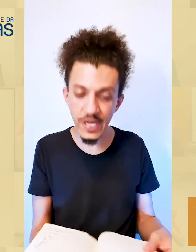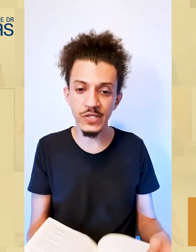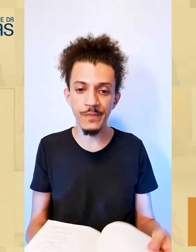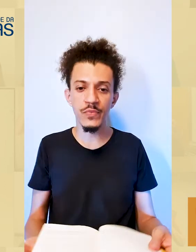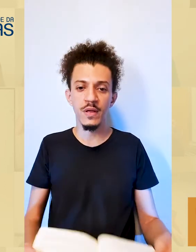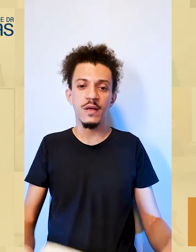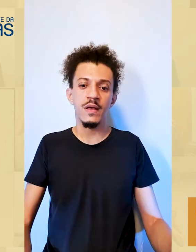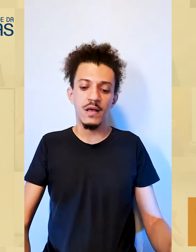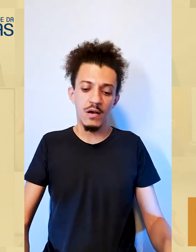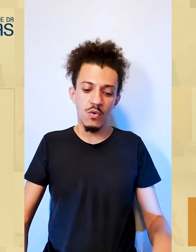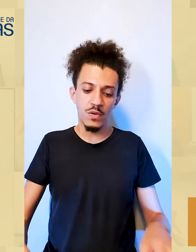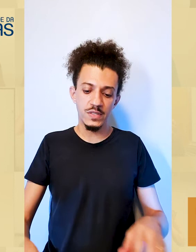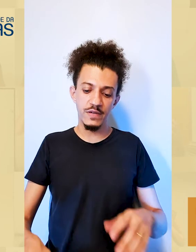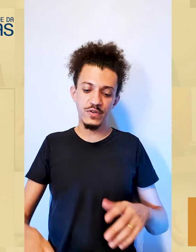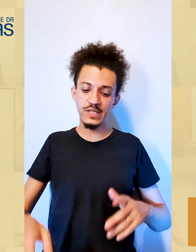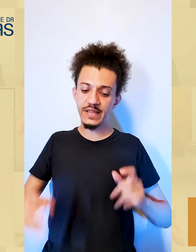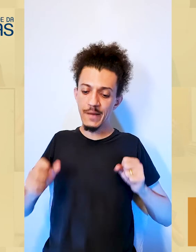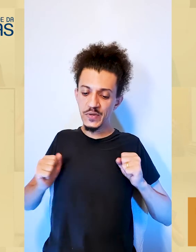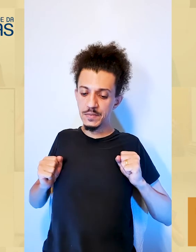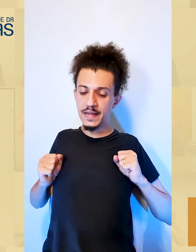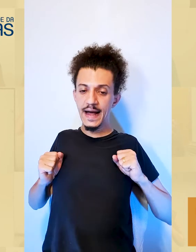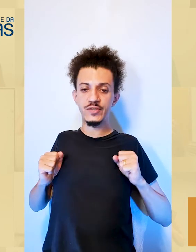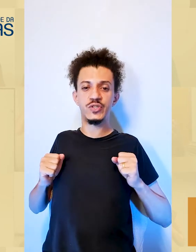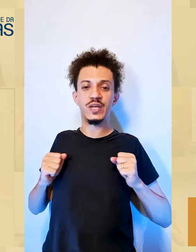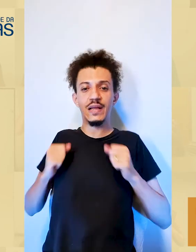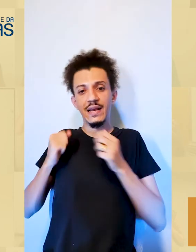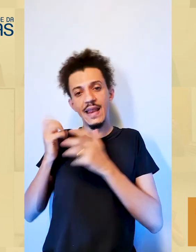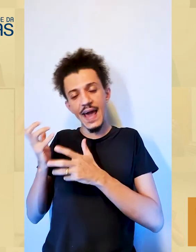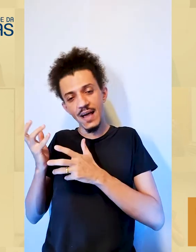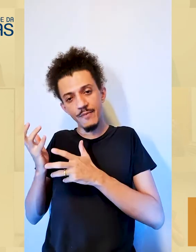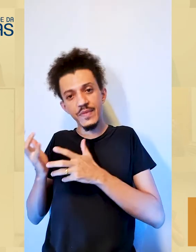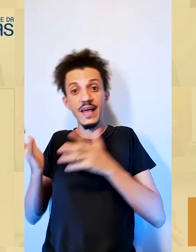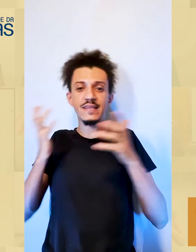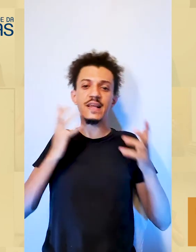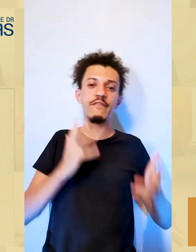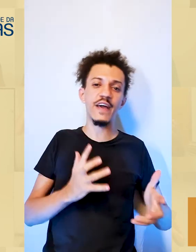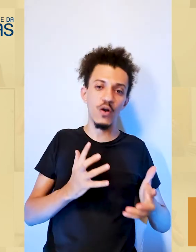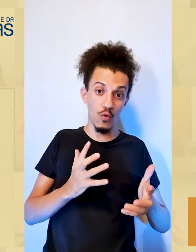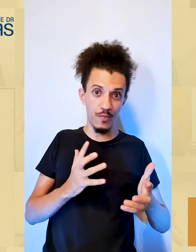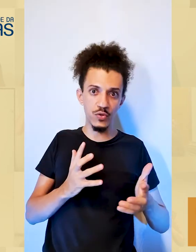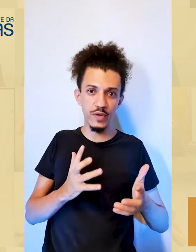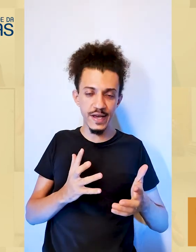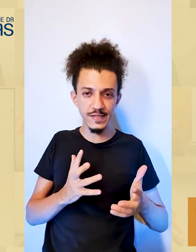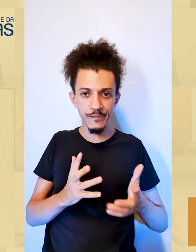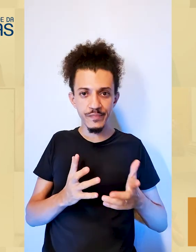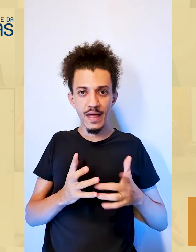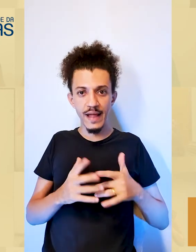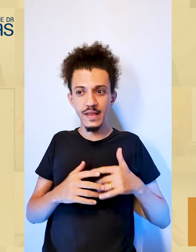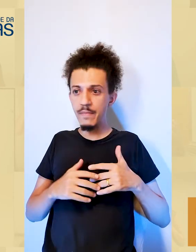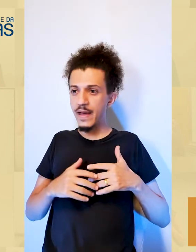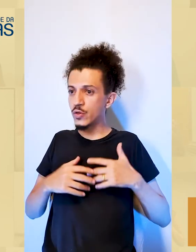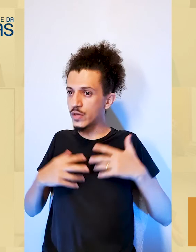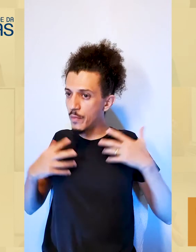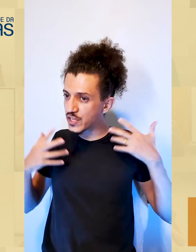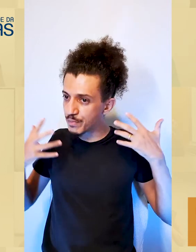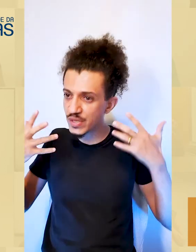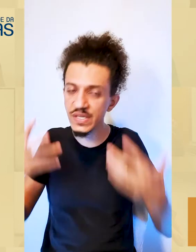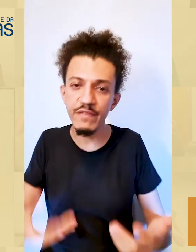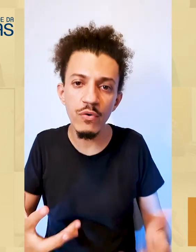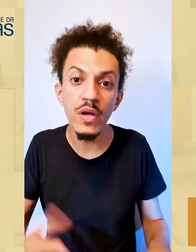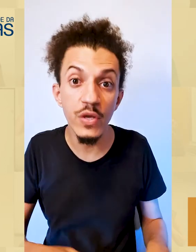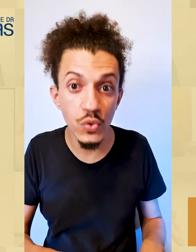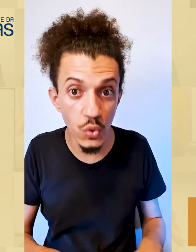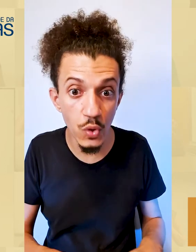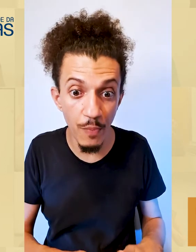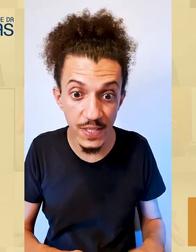Ou seja, se você tem a possibilidade de ler e escrever o português, é também totalmente